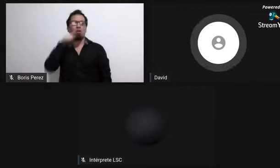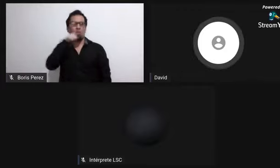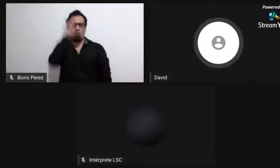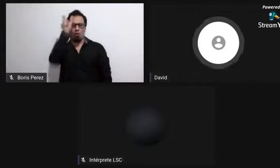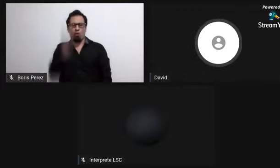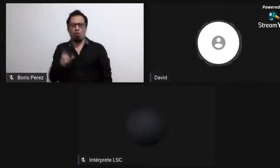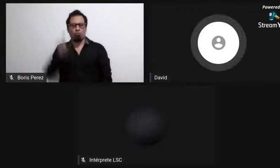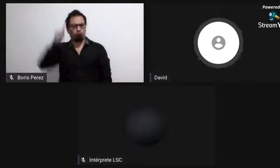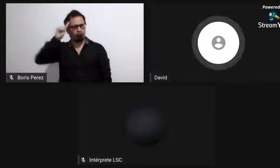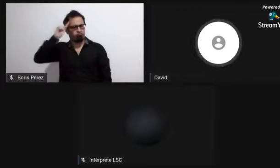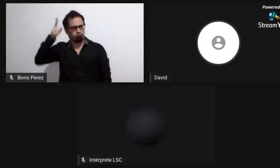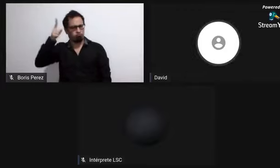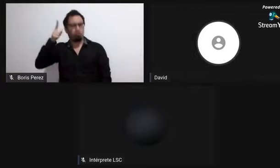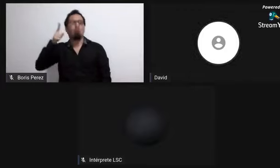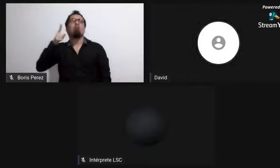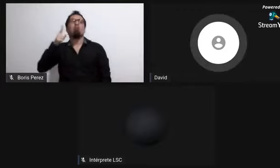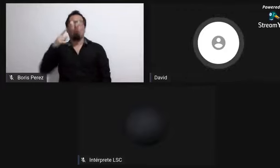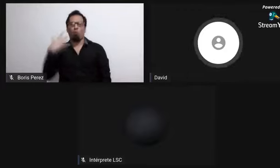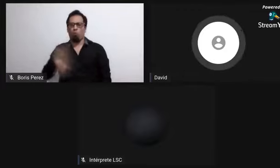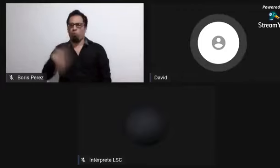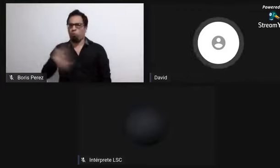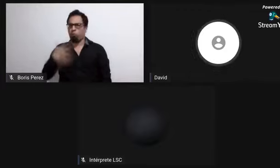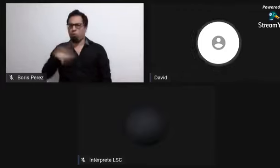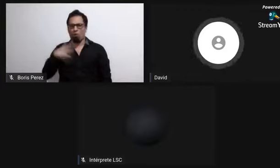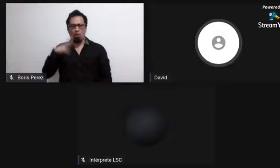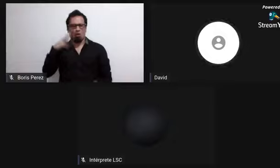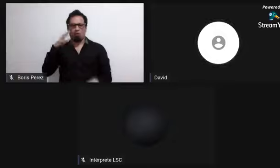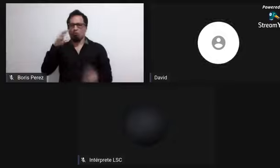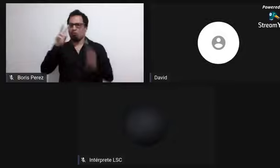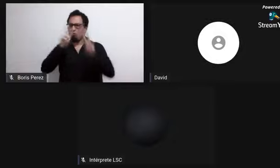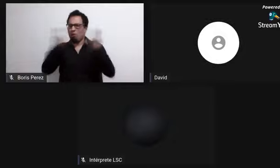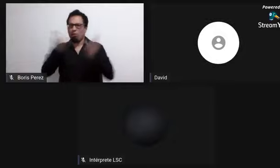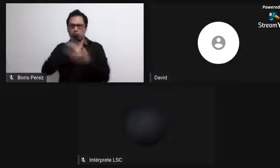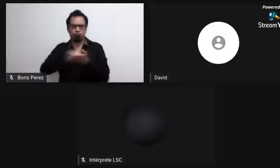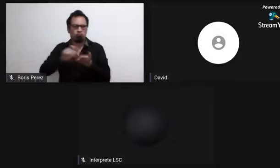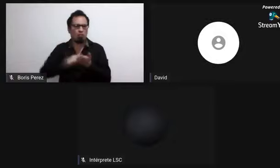Santander pierde o respaldo de muchos políticos de ese entonces.